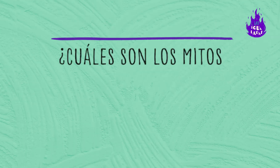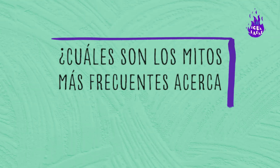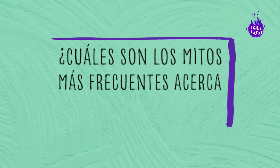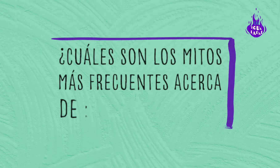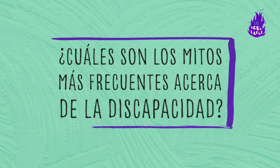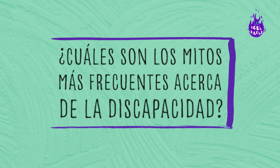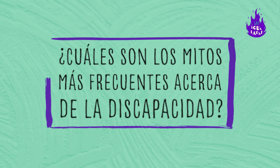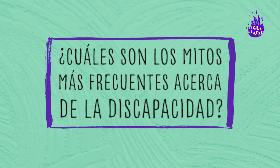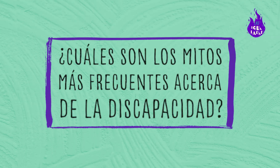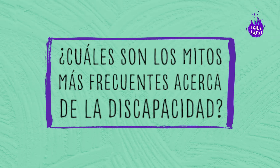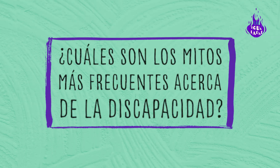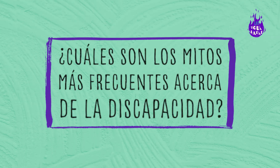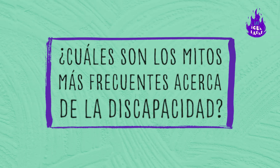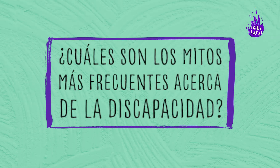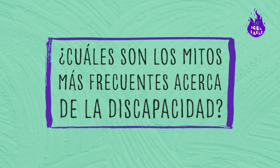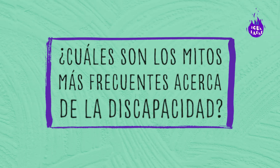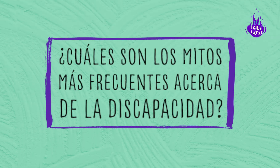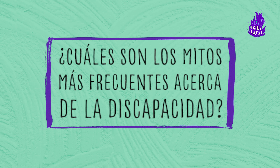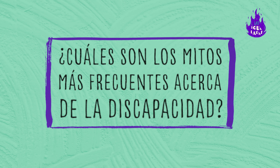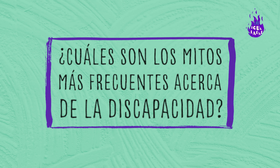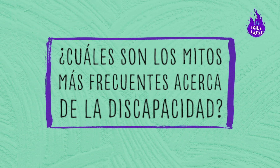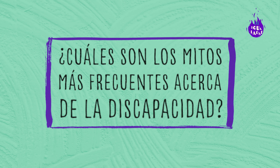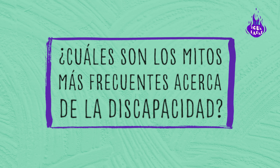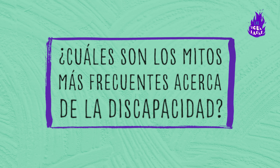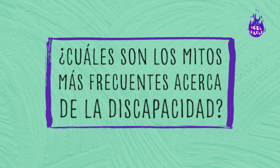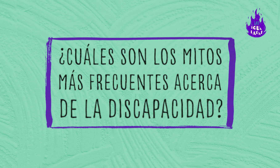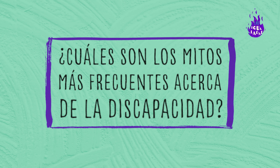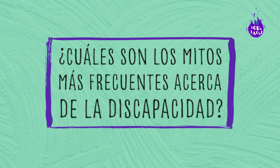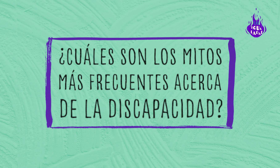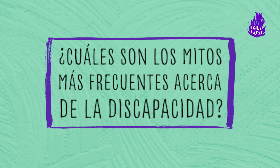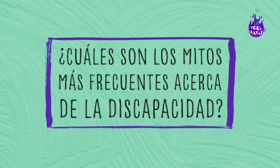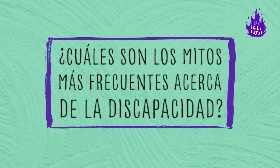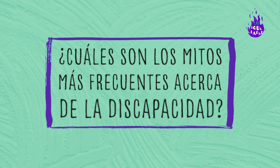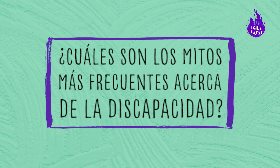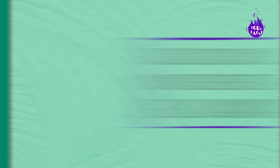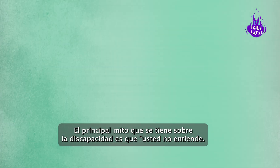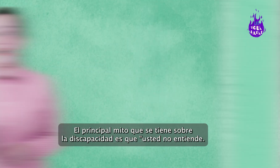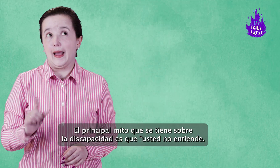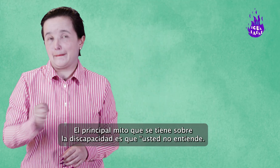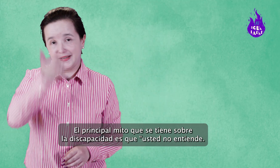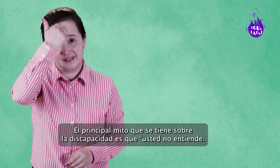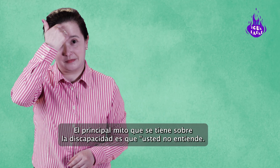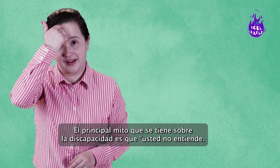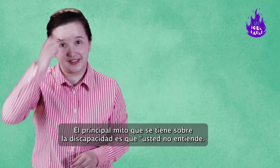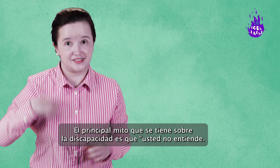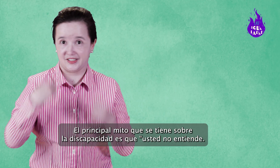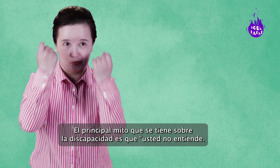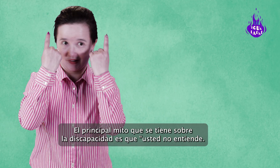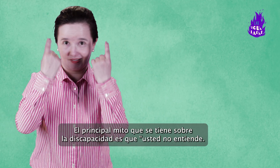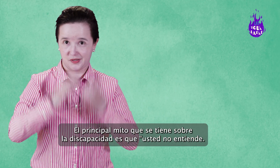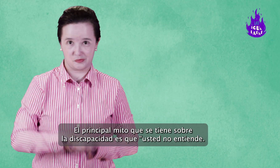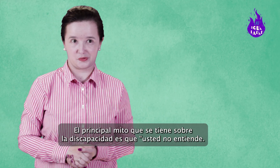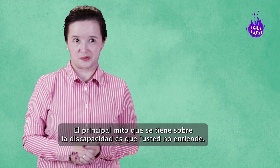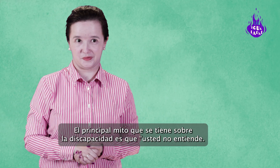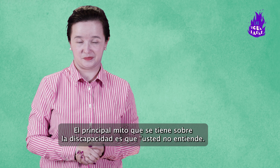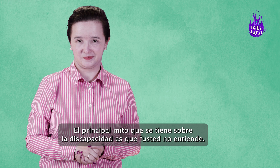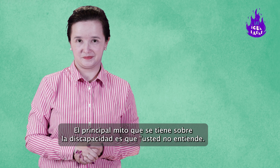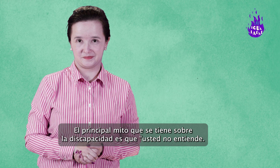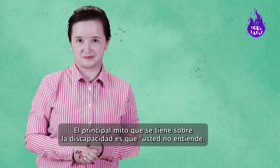¿Cuáles son los mitos más frecuentes acerca de la discapacidad? El principal mito que se tiene sobre la discapacidad es que usted